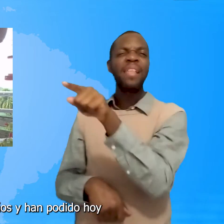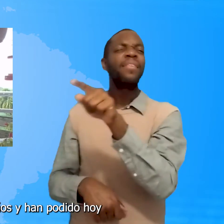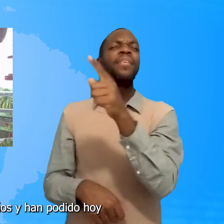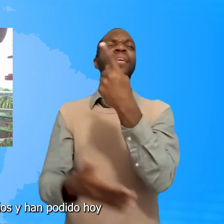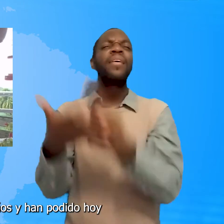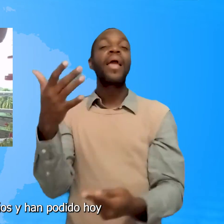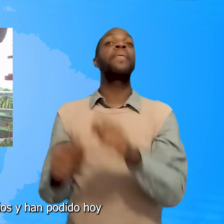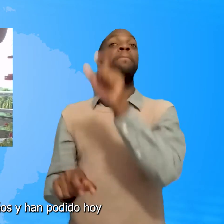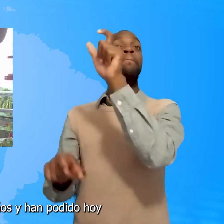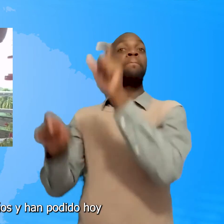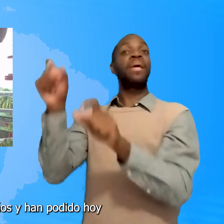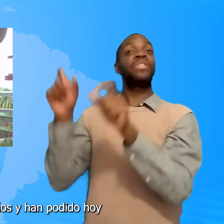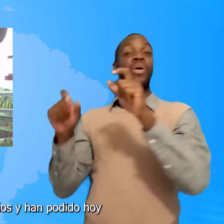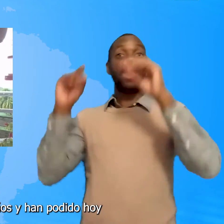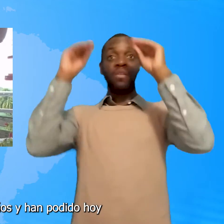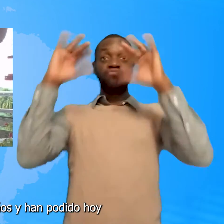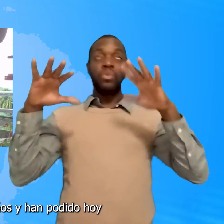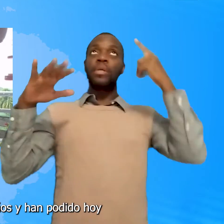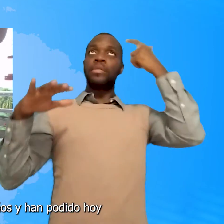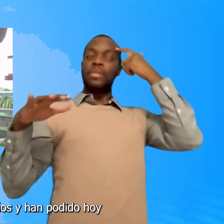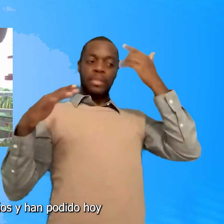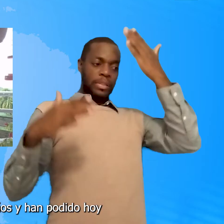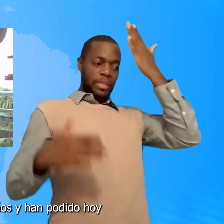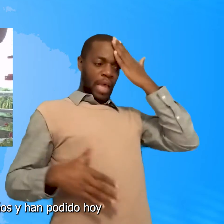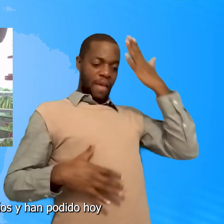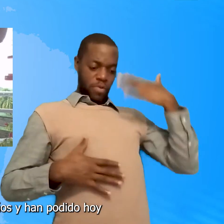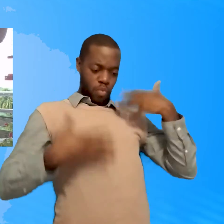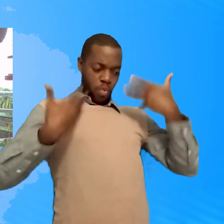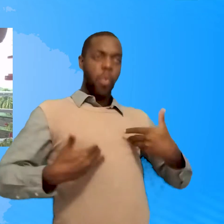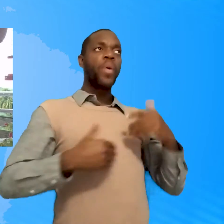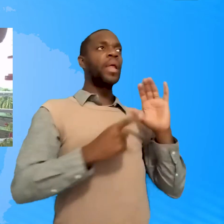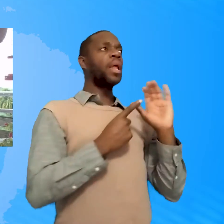trabajan y llegan hasta los niños y han podido